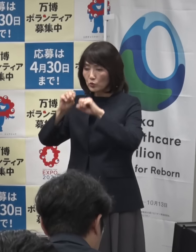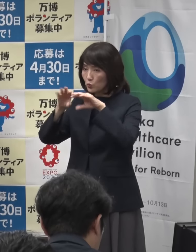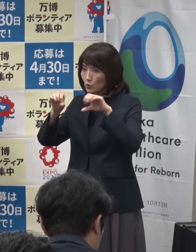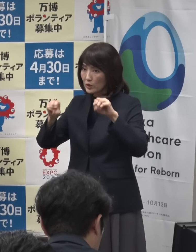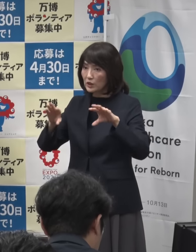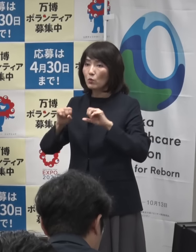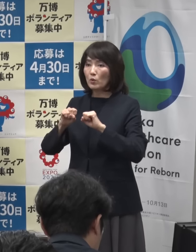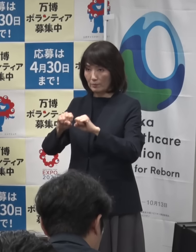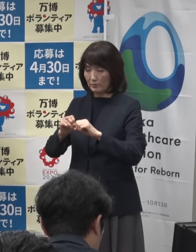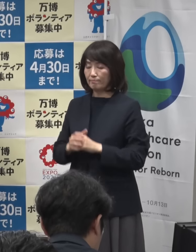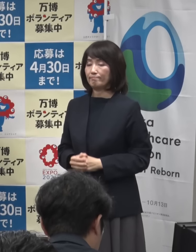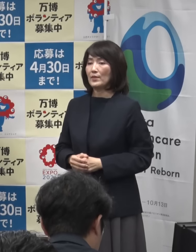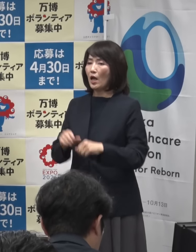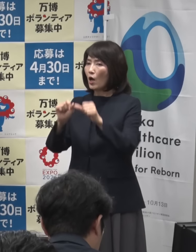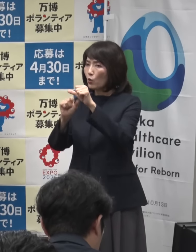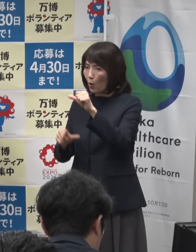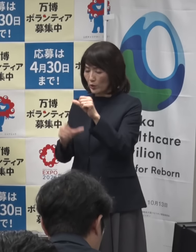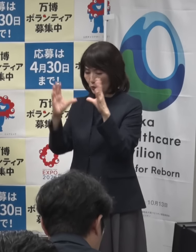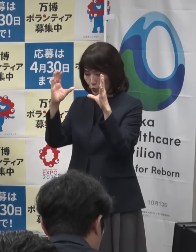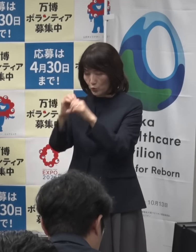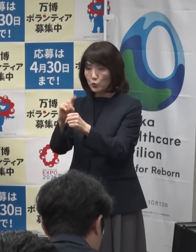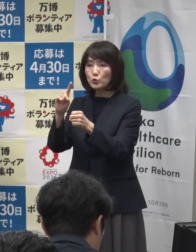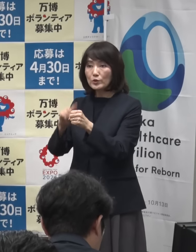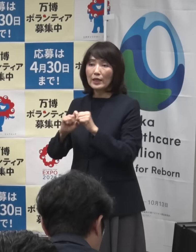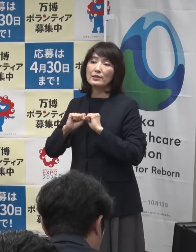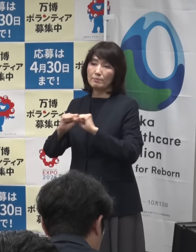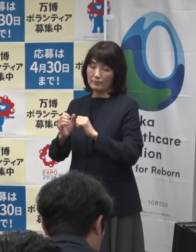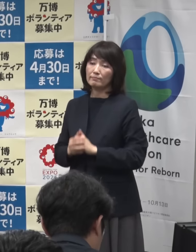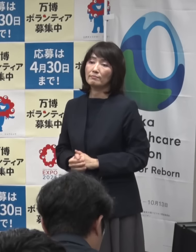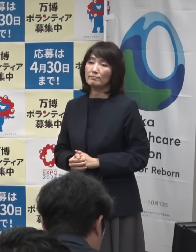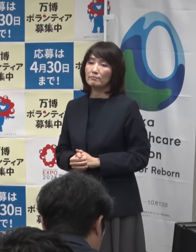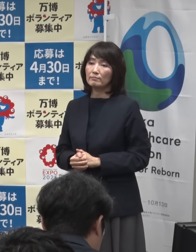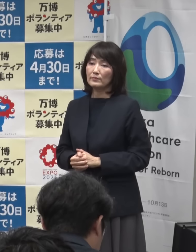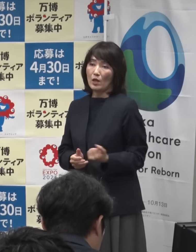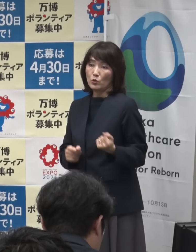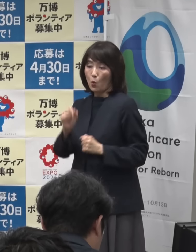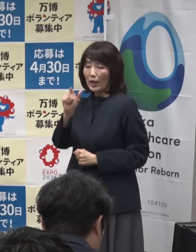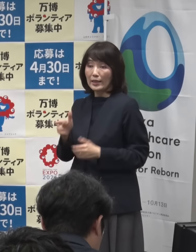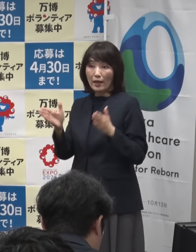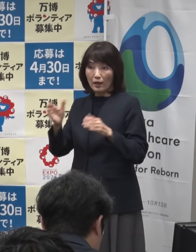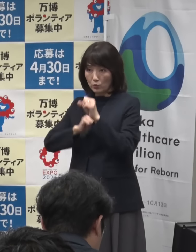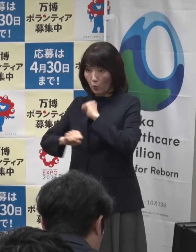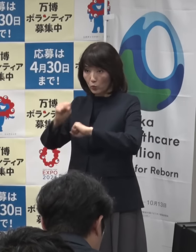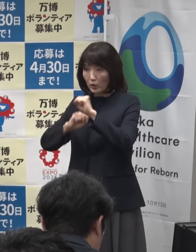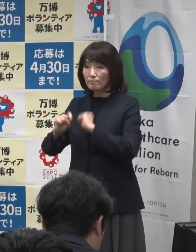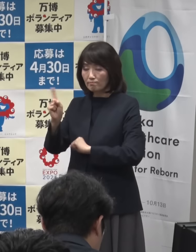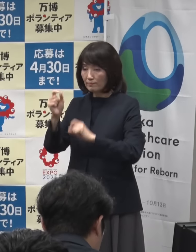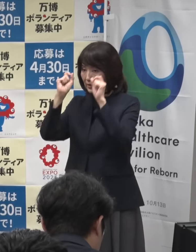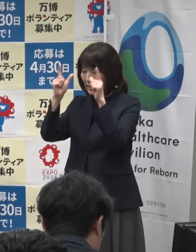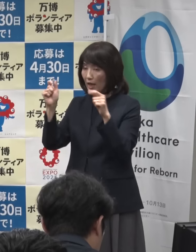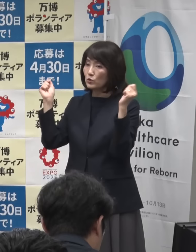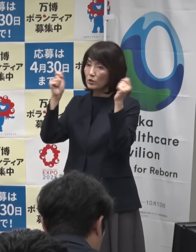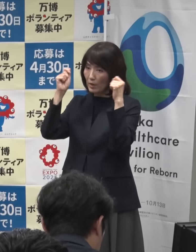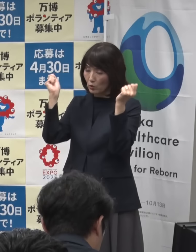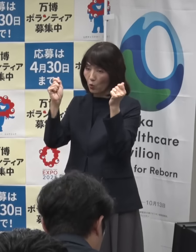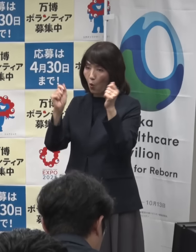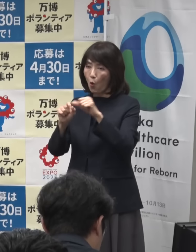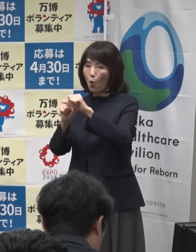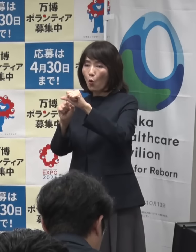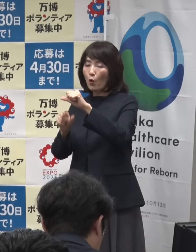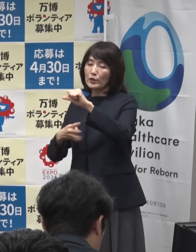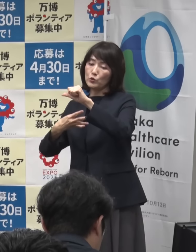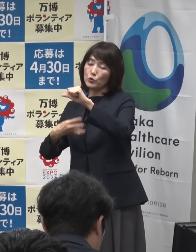っています。集中的に5月に実施をいたします。この強化月間に来る主な取り組みとしまして、啓発イベント、5月、こちら5月